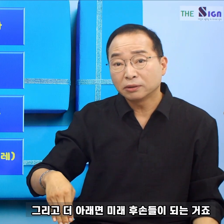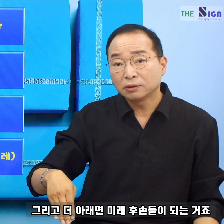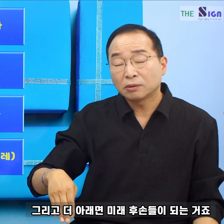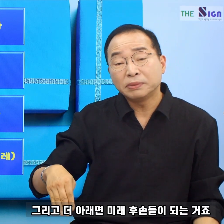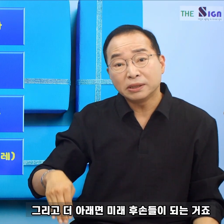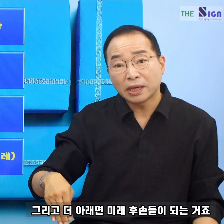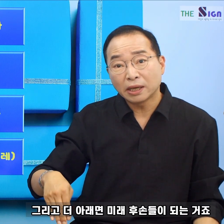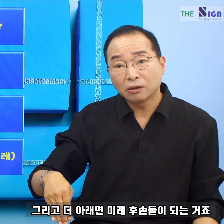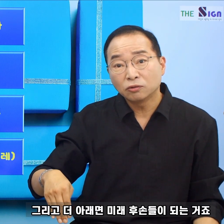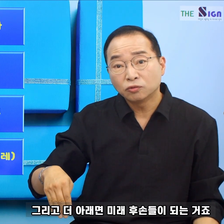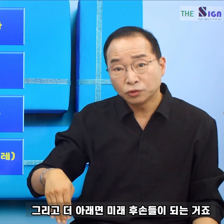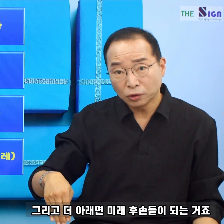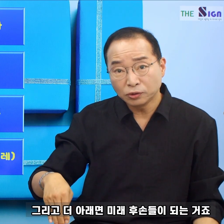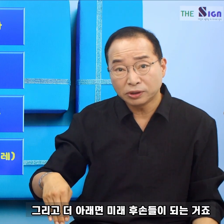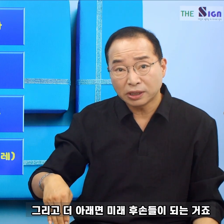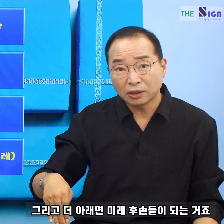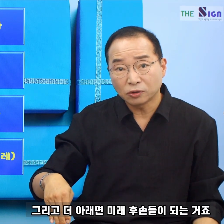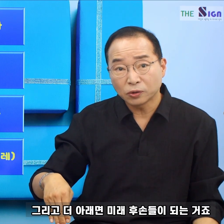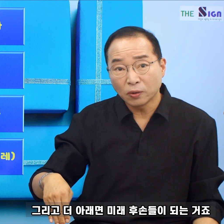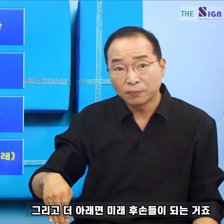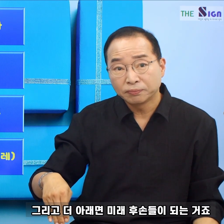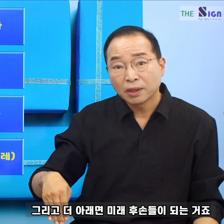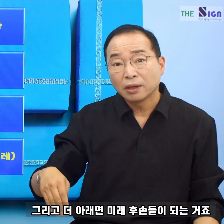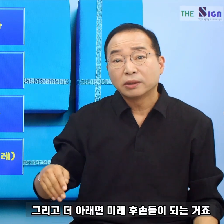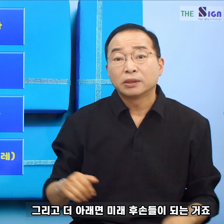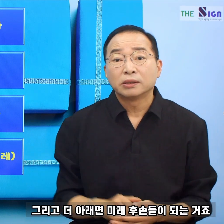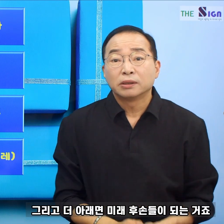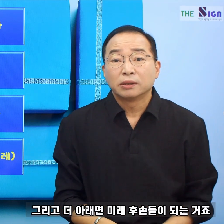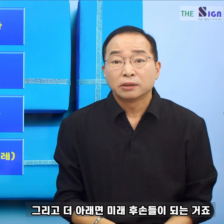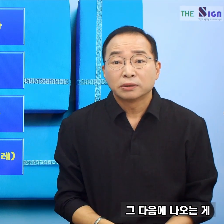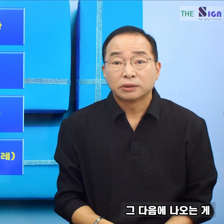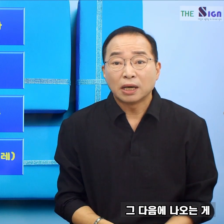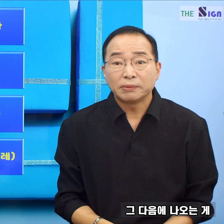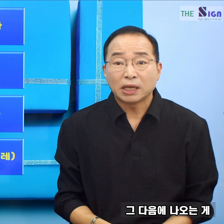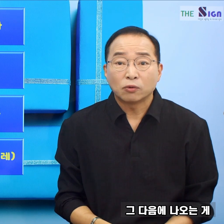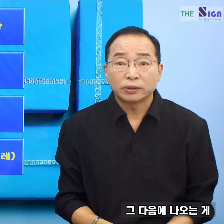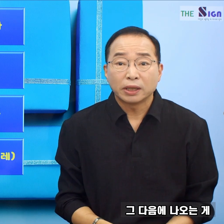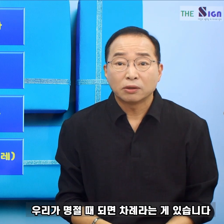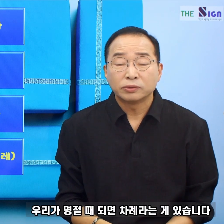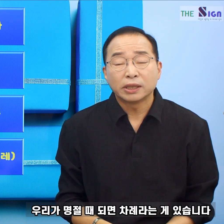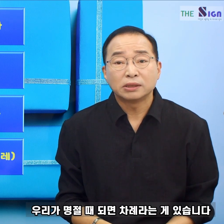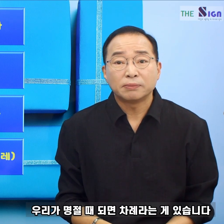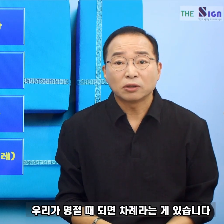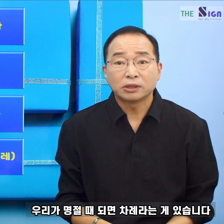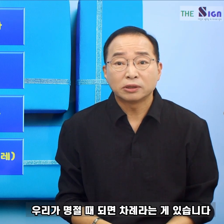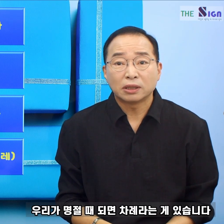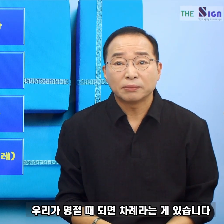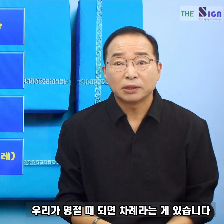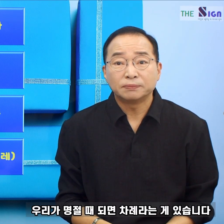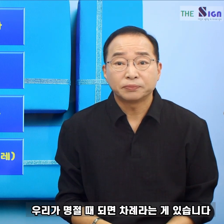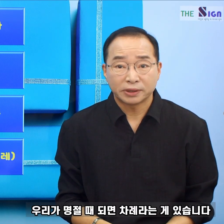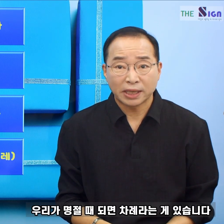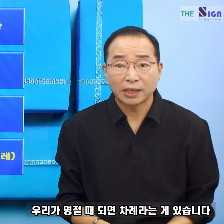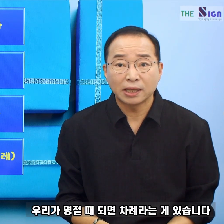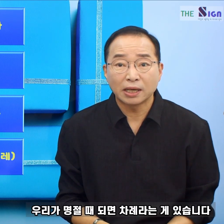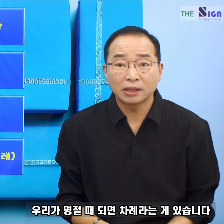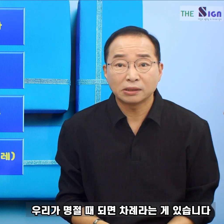더 미래 후손들이 되는 거죠. 그 다음에 나오는 게 우리가 이제 명절 때 되면은 차례라는 게